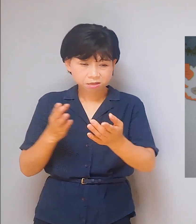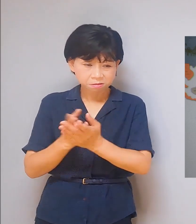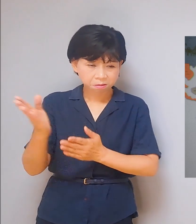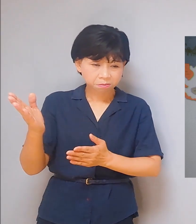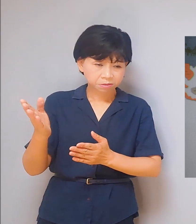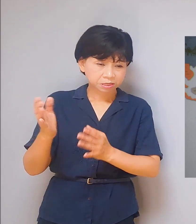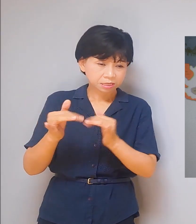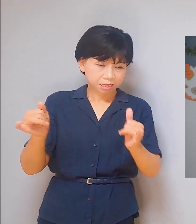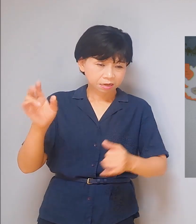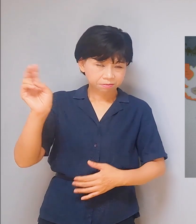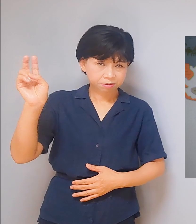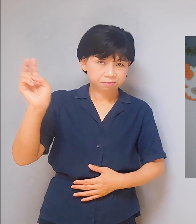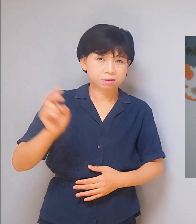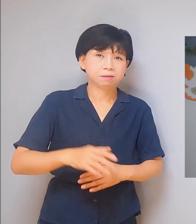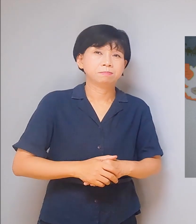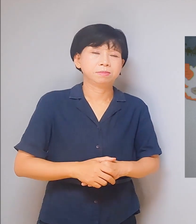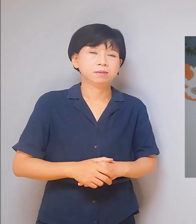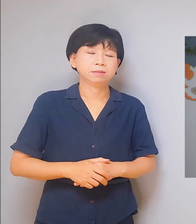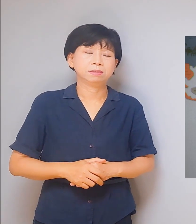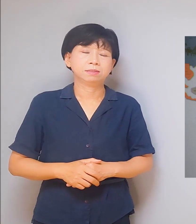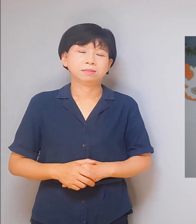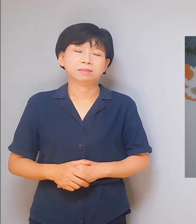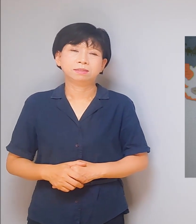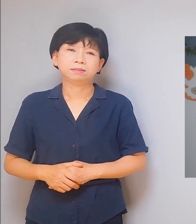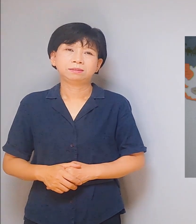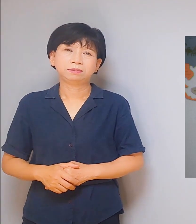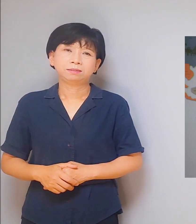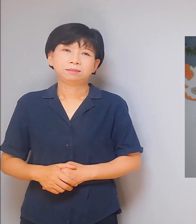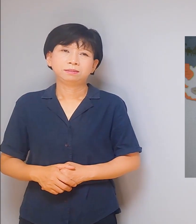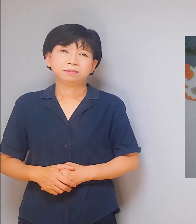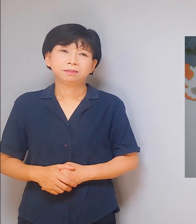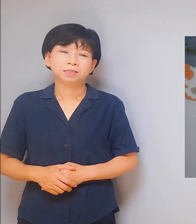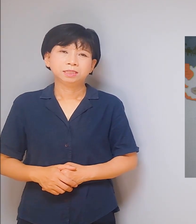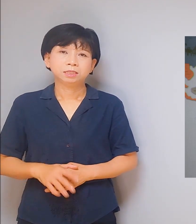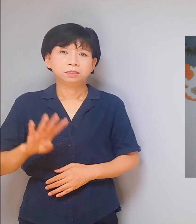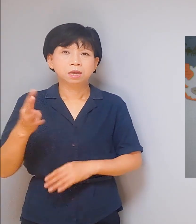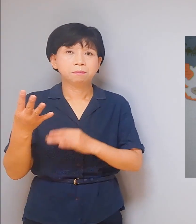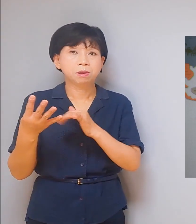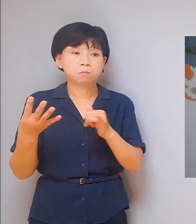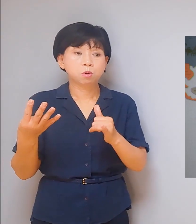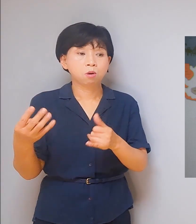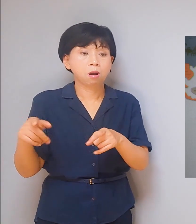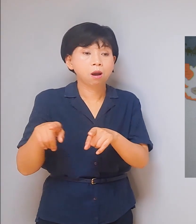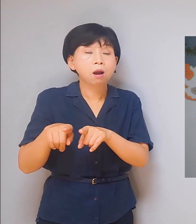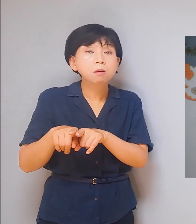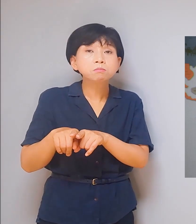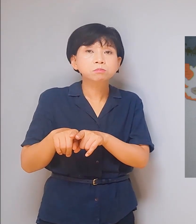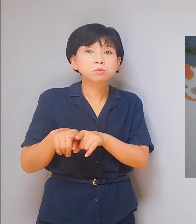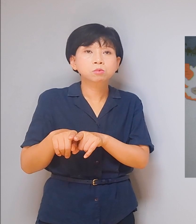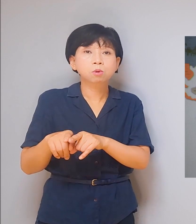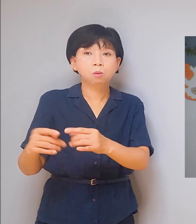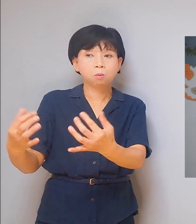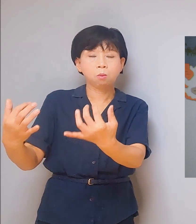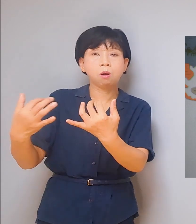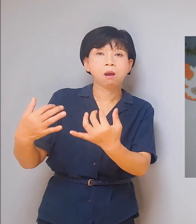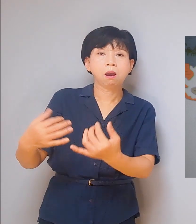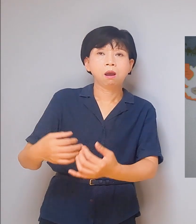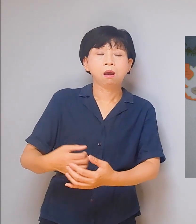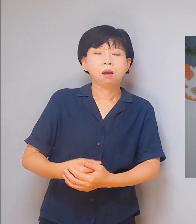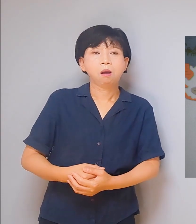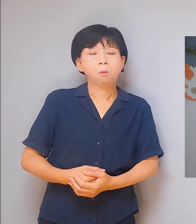근데 이 말씀의 흐름을 보면 맞는 것 같아요. 400여 명과 함께, 좀 성경의